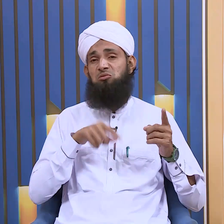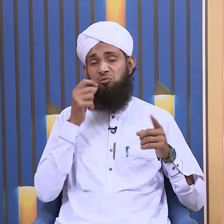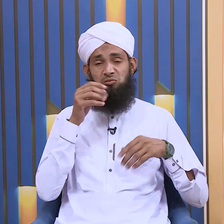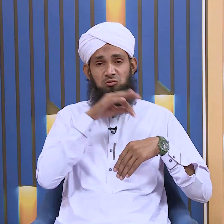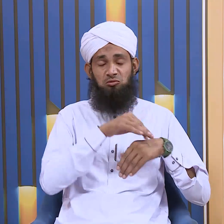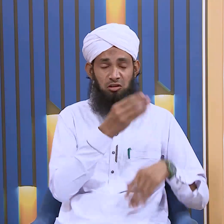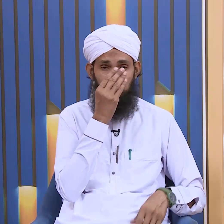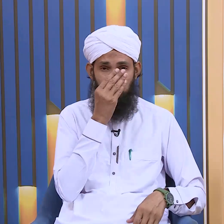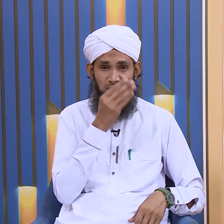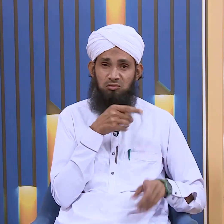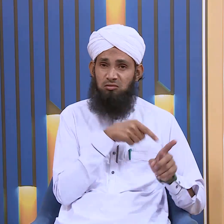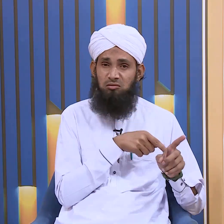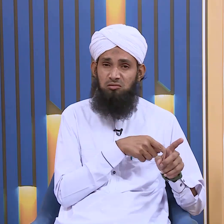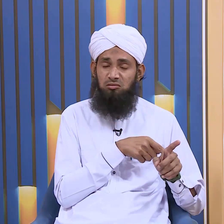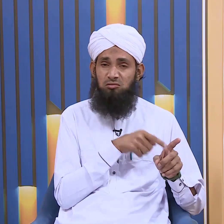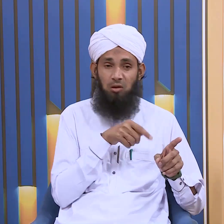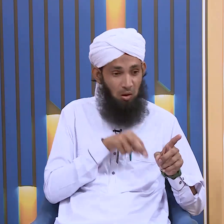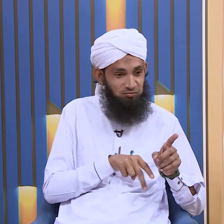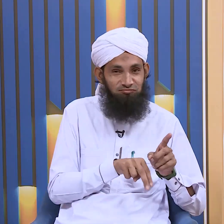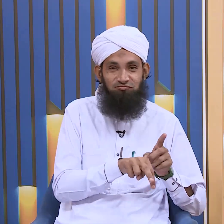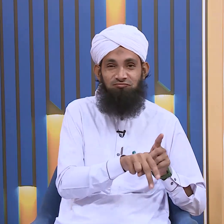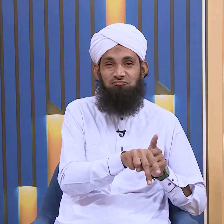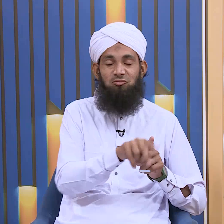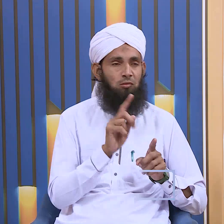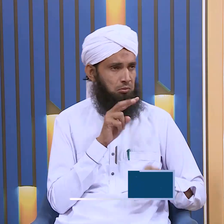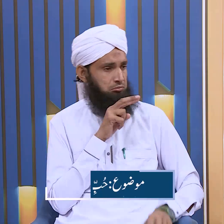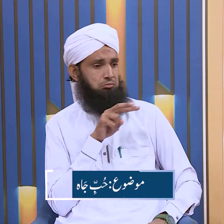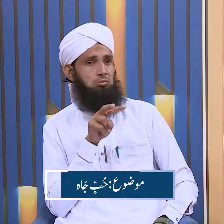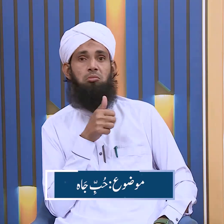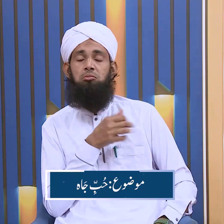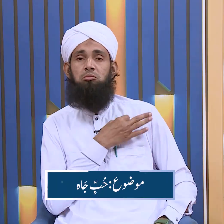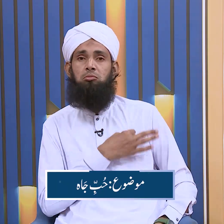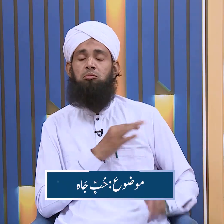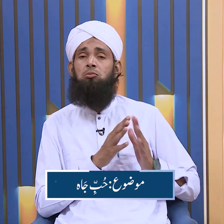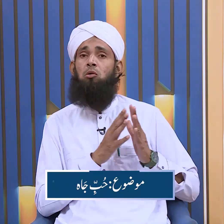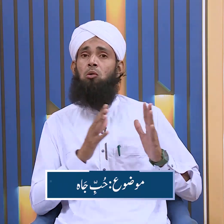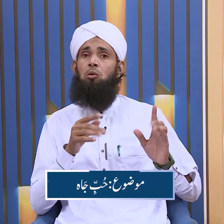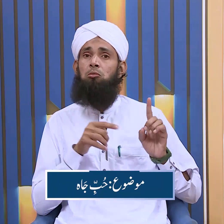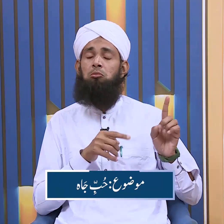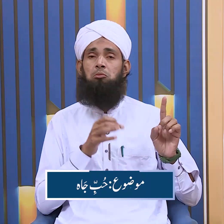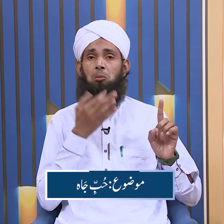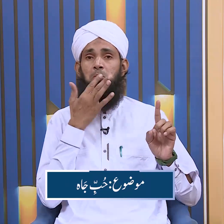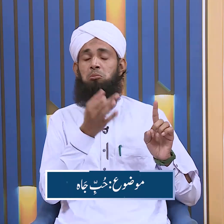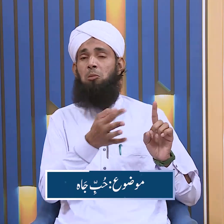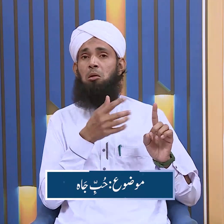کریں۔ جب وہ کہیں سے گزرے تو لوگ اسے کہیں کہ یہ بڑا نیک بندہ ہے، یہ بہت ہی متقی پرہیزگار بندہ